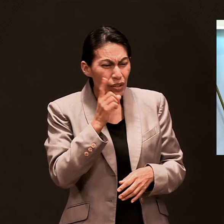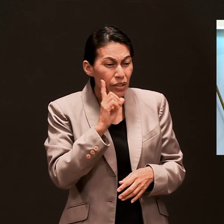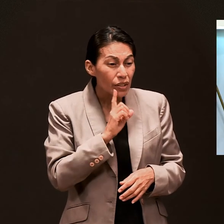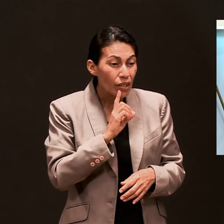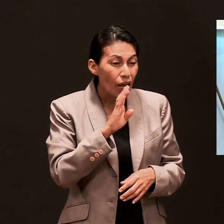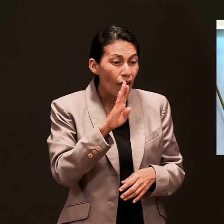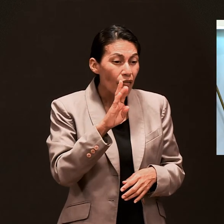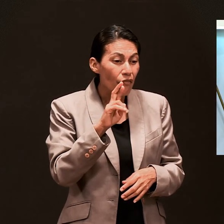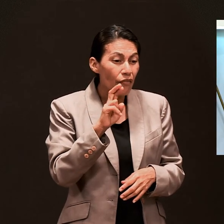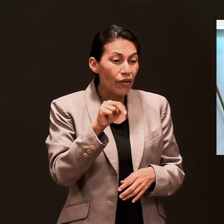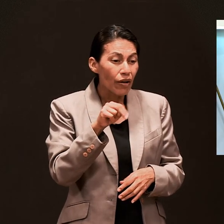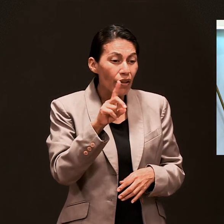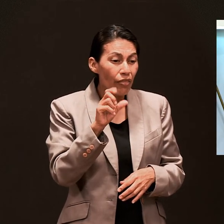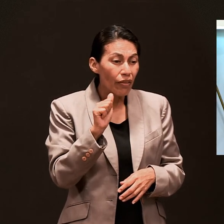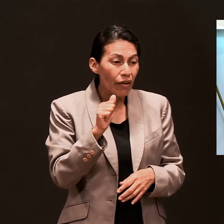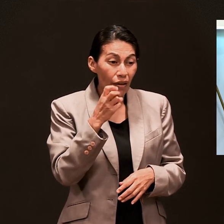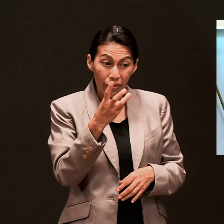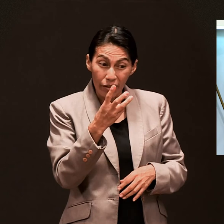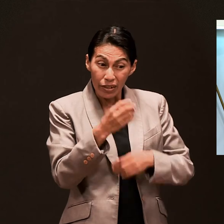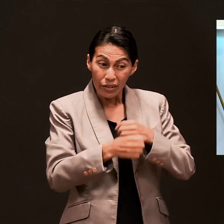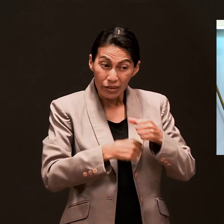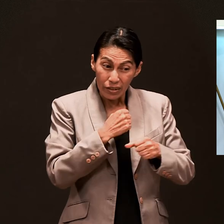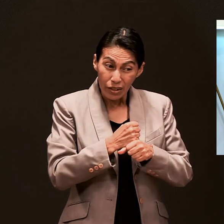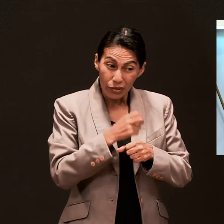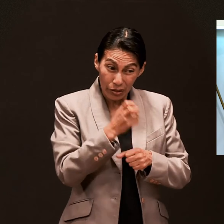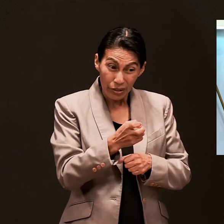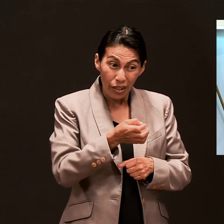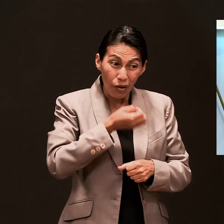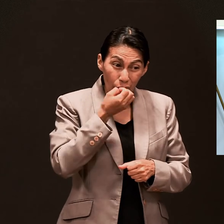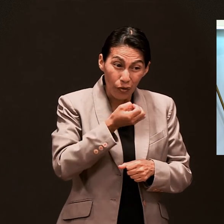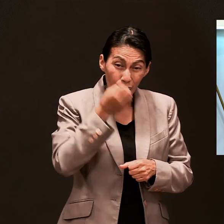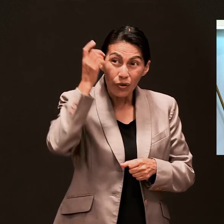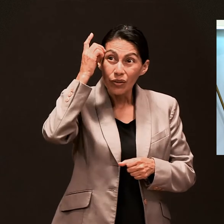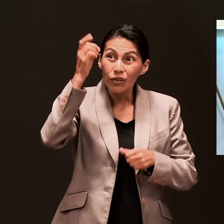de Brenda que era una niña de tres años entonces